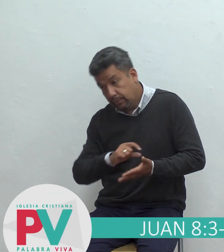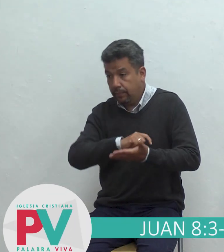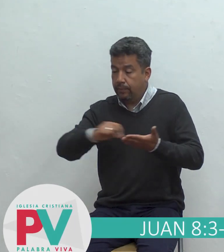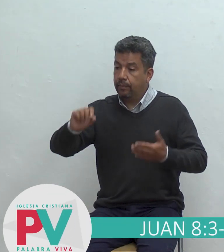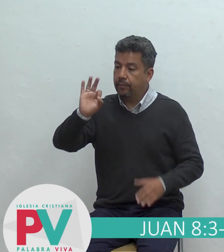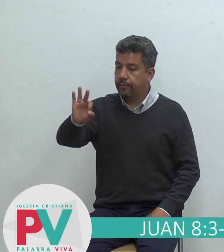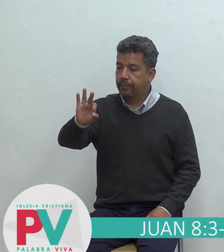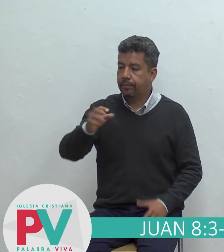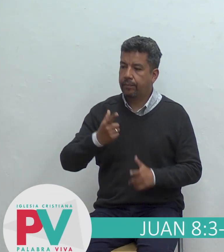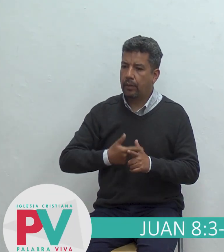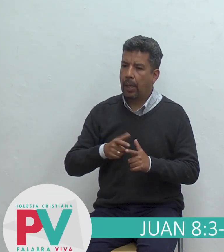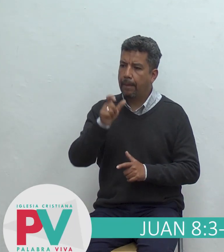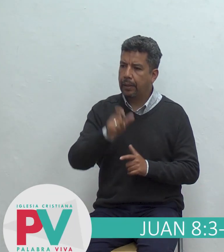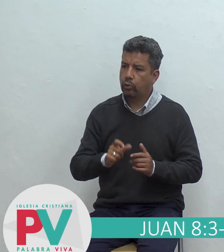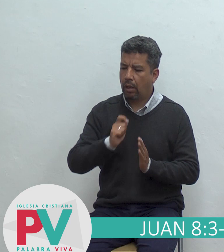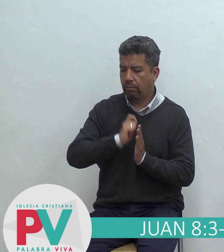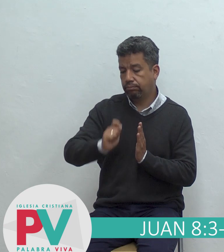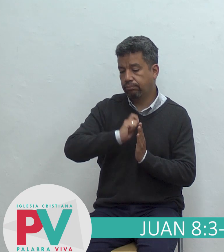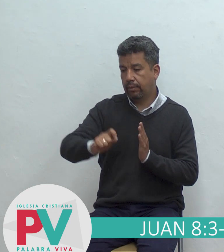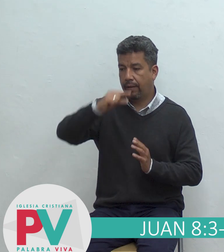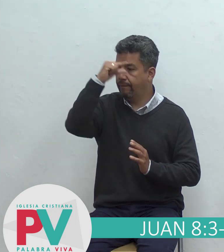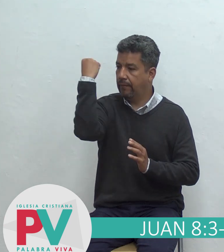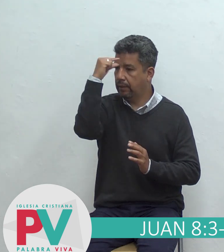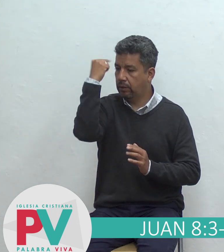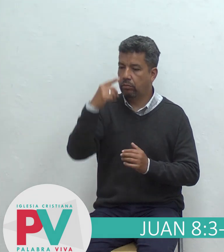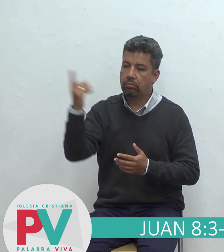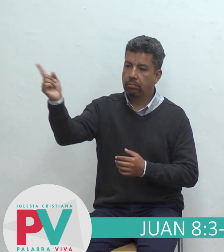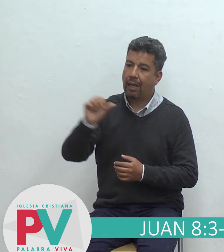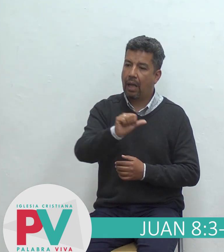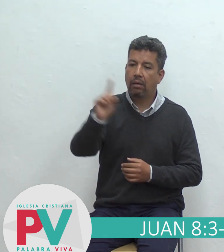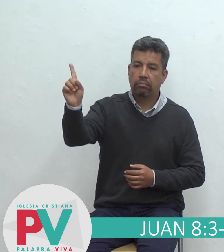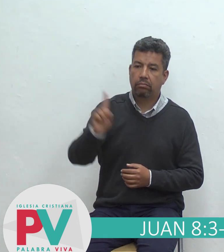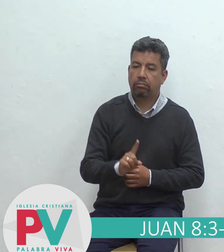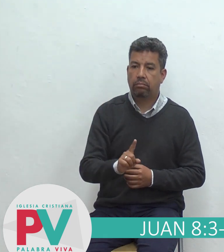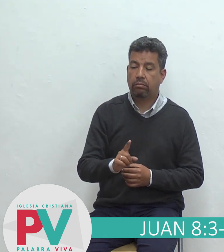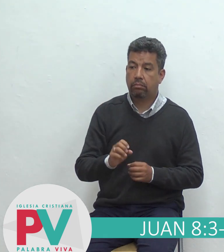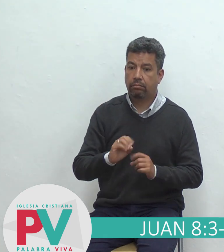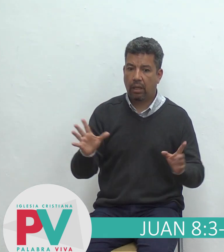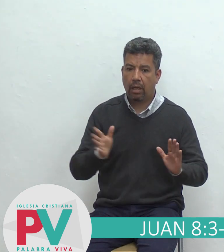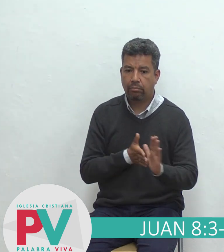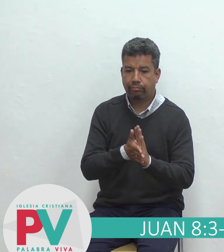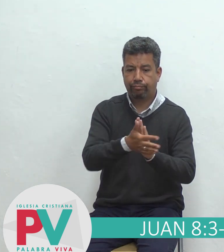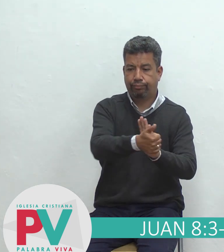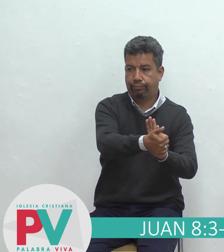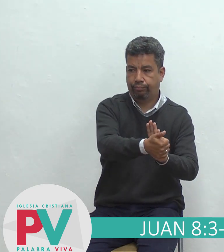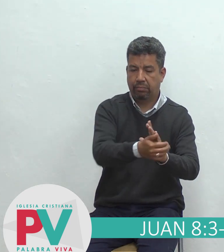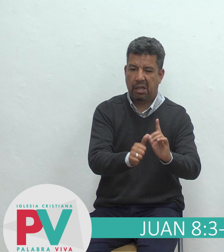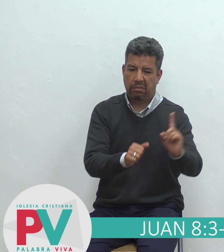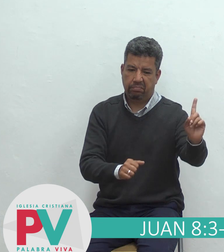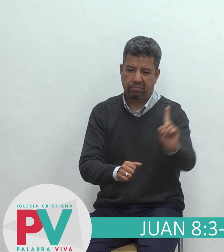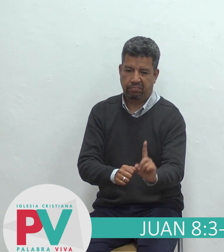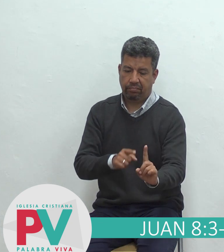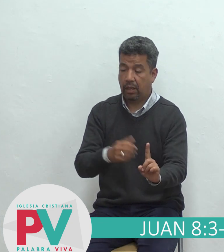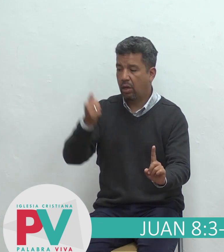versículo 3, entonces los escribas y los fariseos le trajeron a una mujer sorprendida en adulterio y poniéndola en medio le